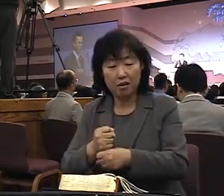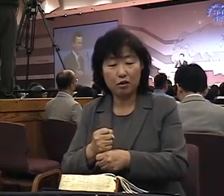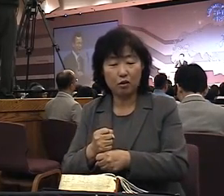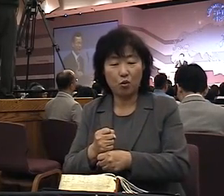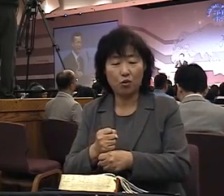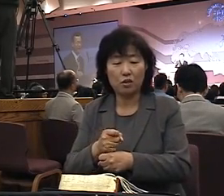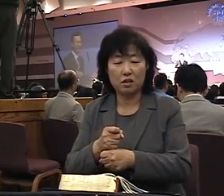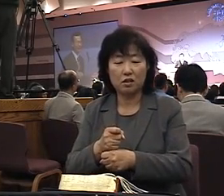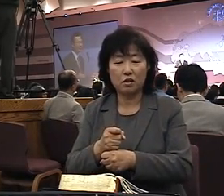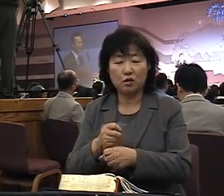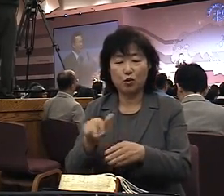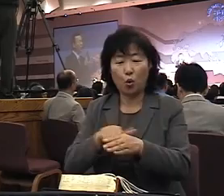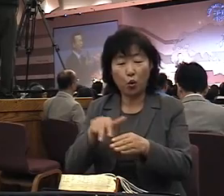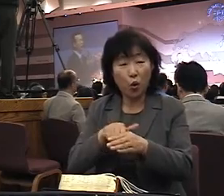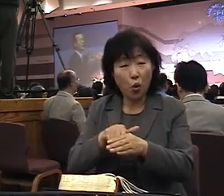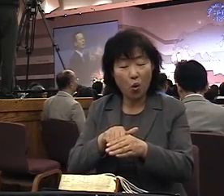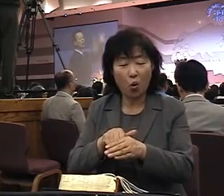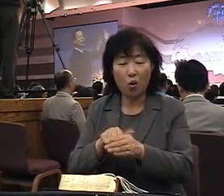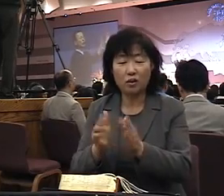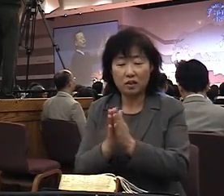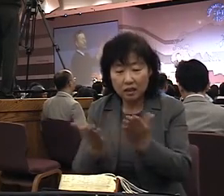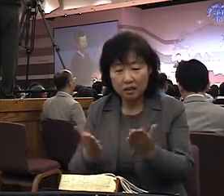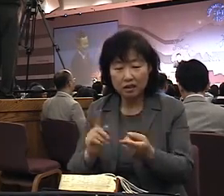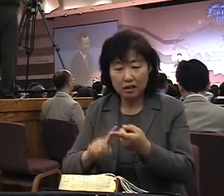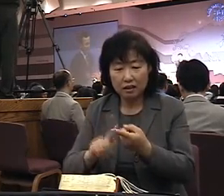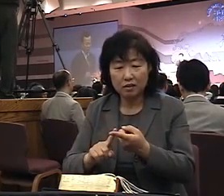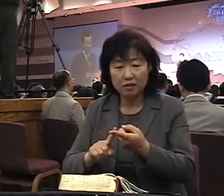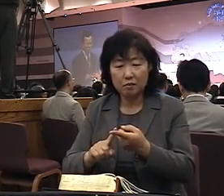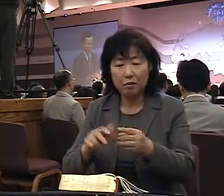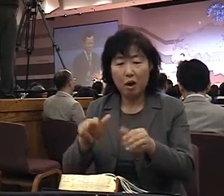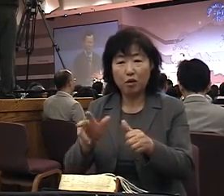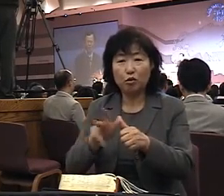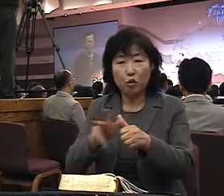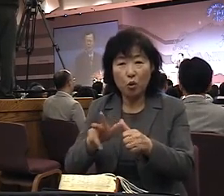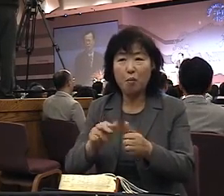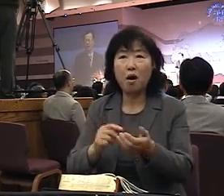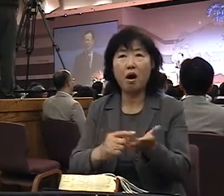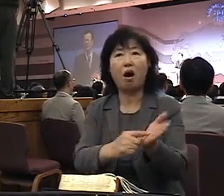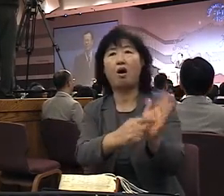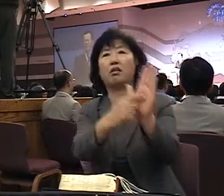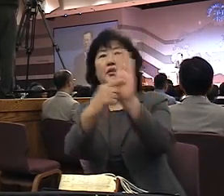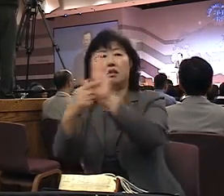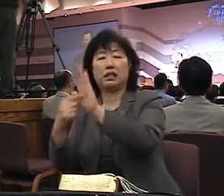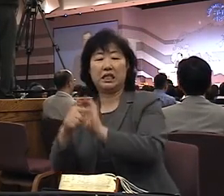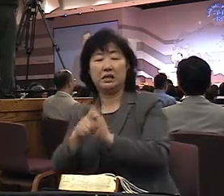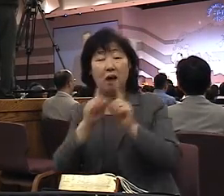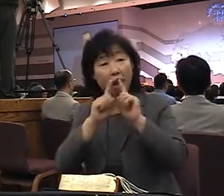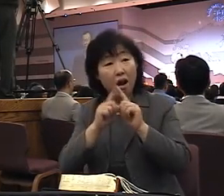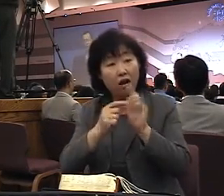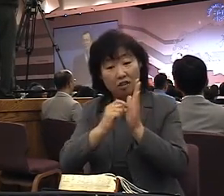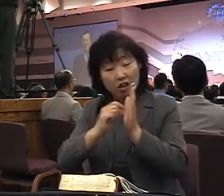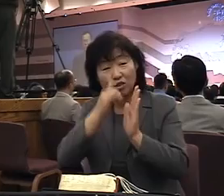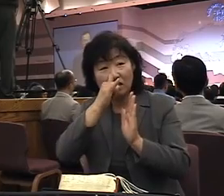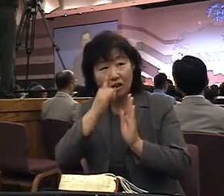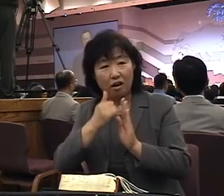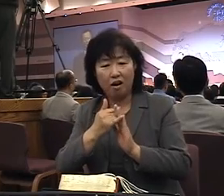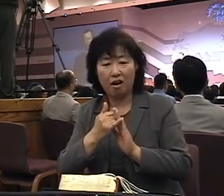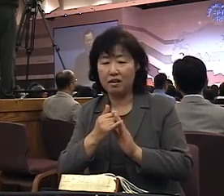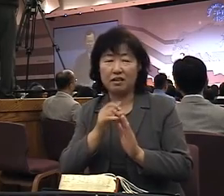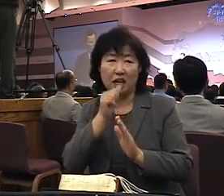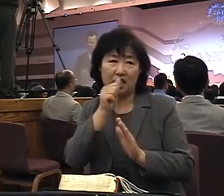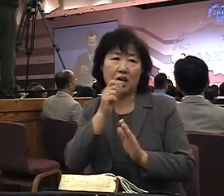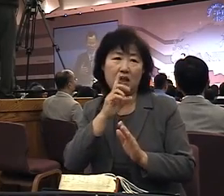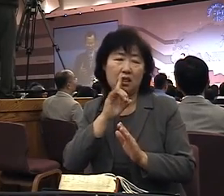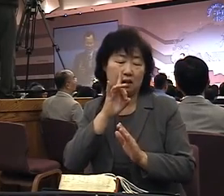종교 서적에 그 종교를 띄우기 위하여서 말씀을 쓸 때 이런 말을 쓸까요? 절대